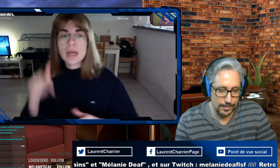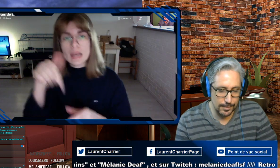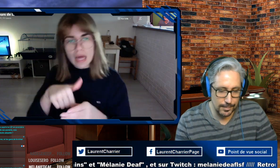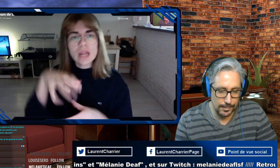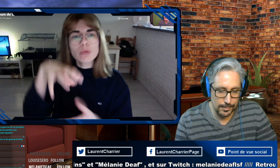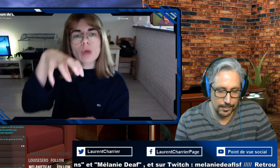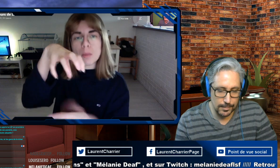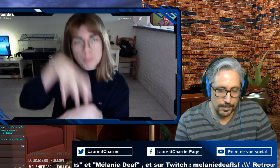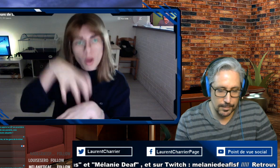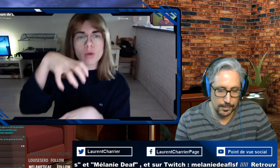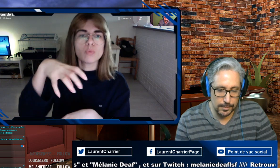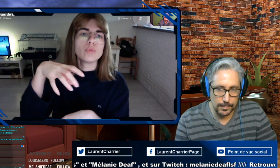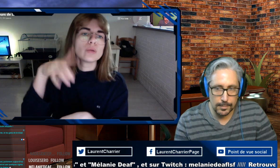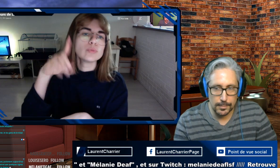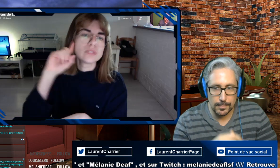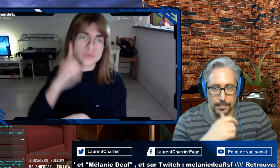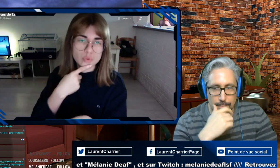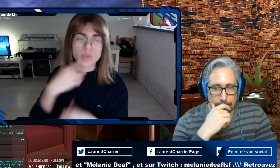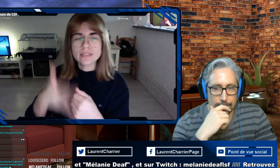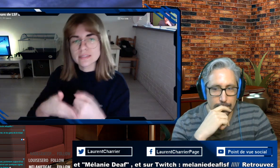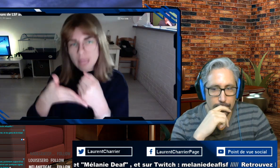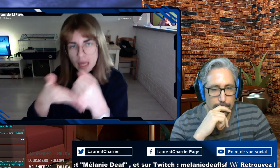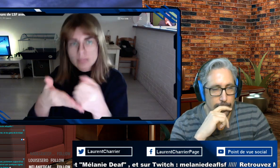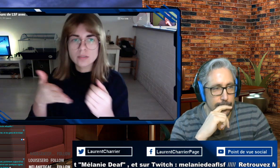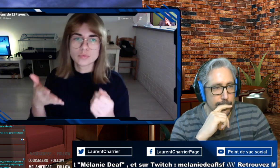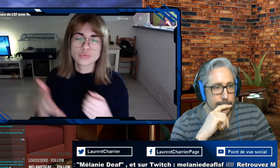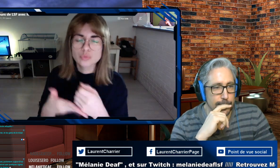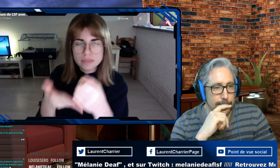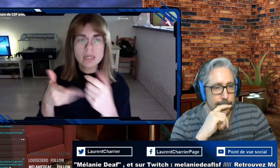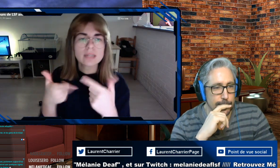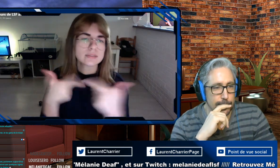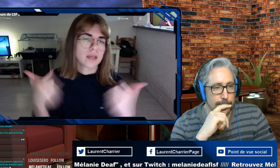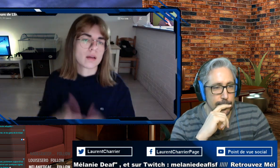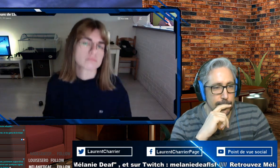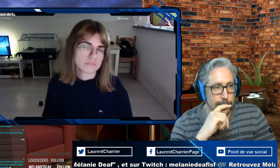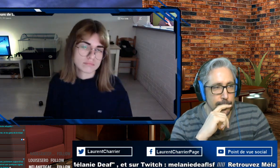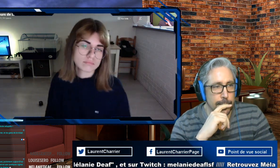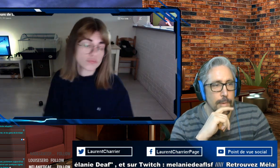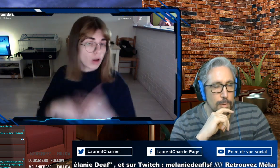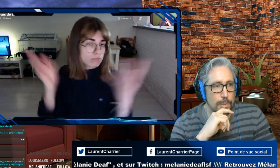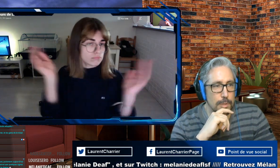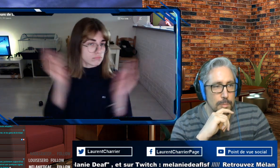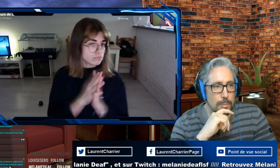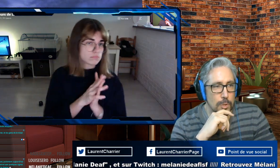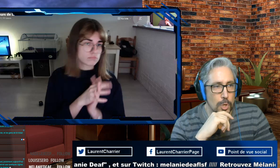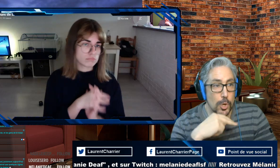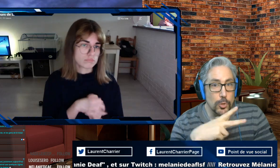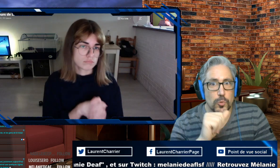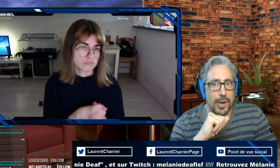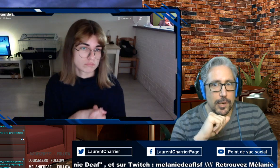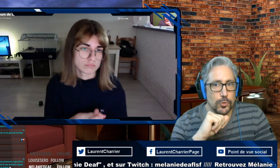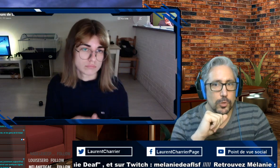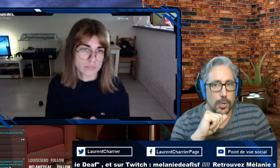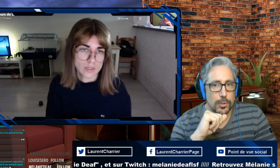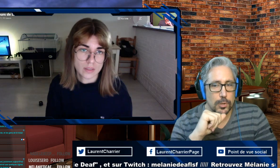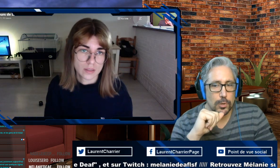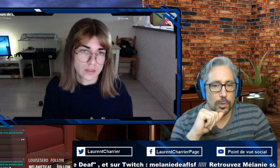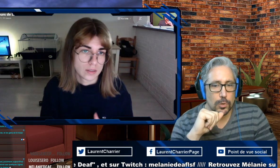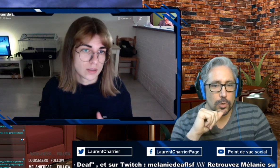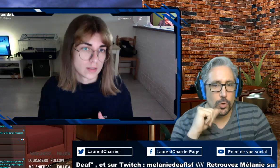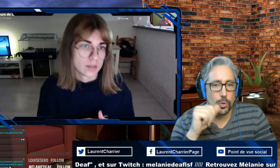lycée, là, la loi Pôle, il y a eu des aides, du soutien, etc. Ok. Tu parlais du